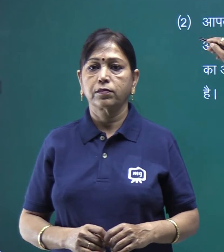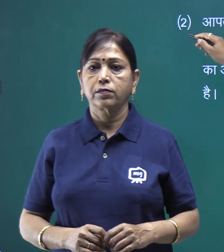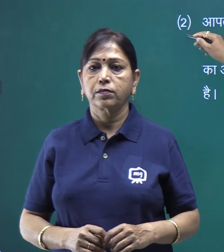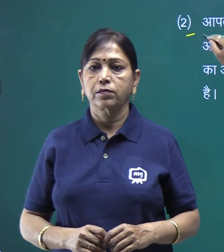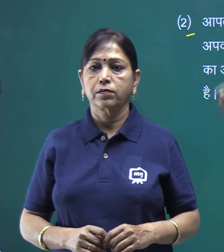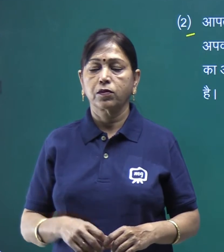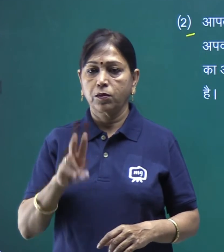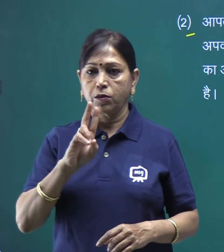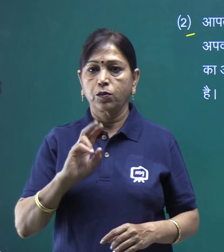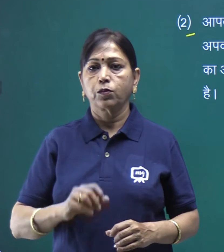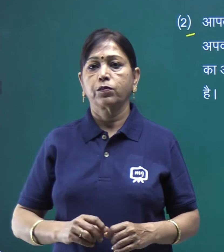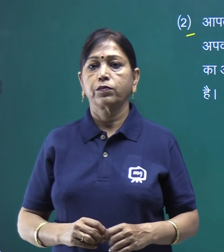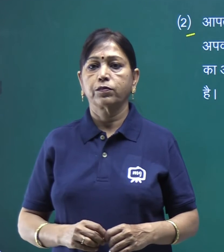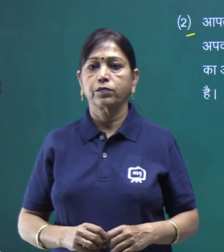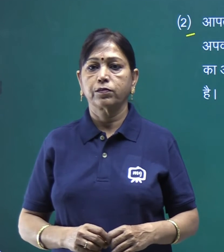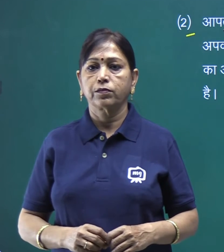नंबर 2,